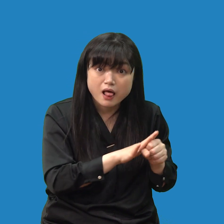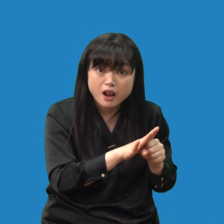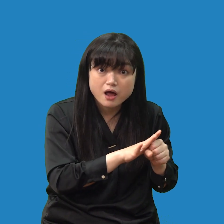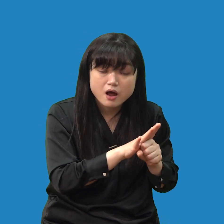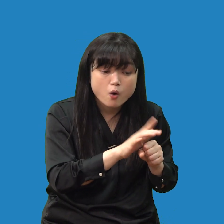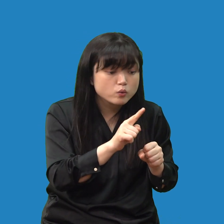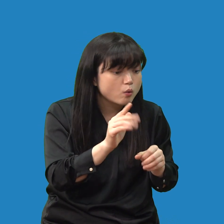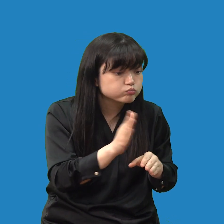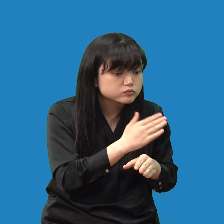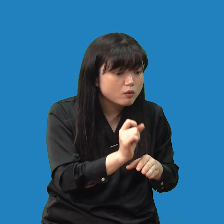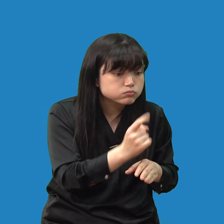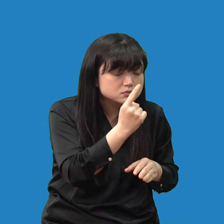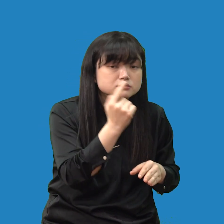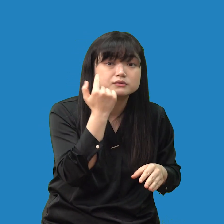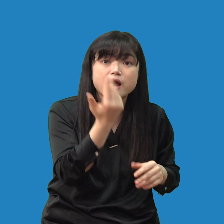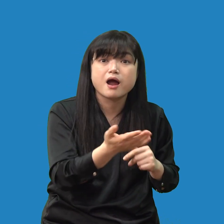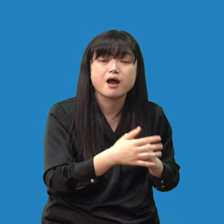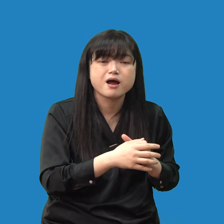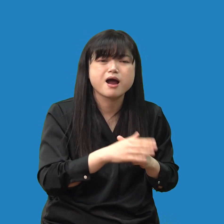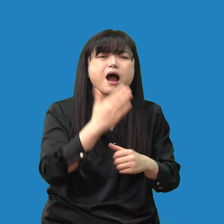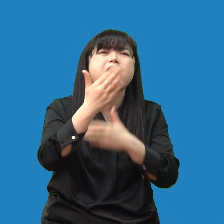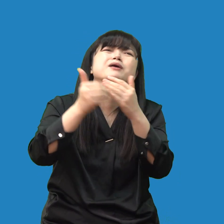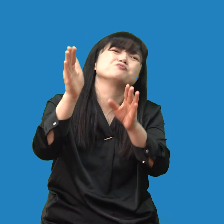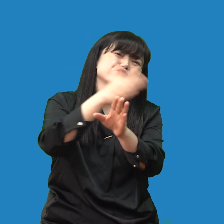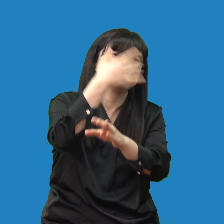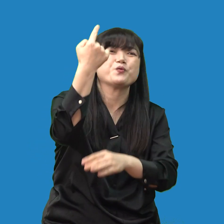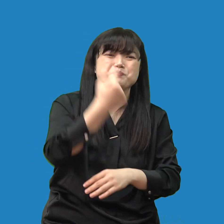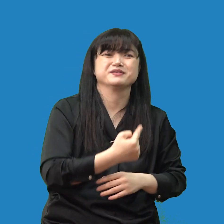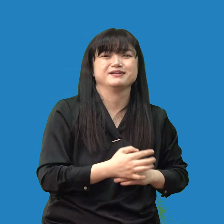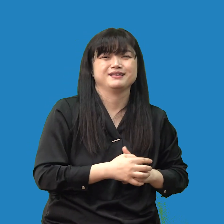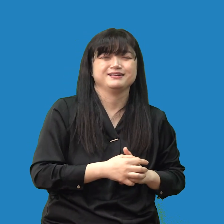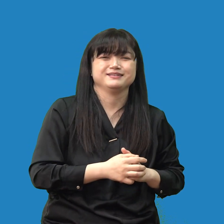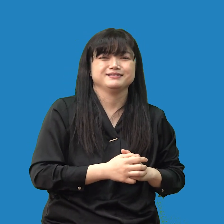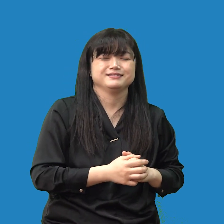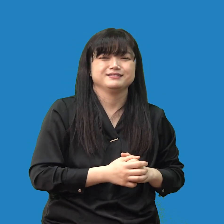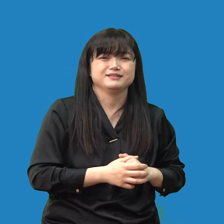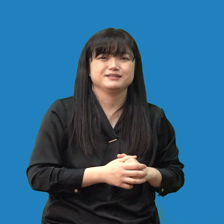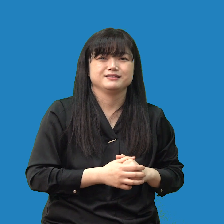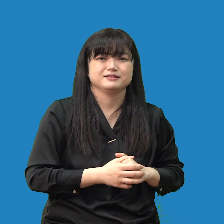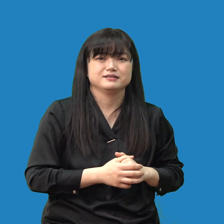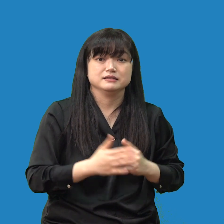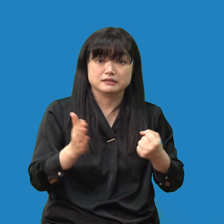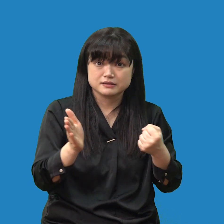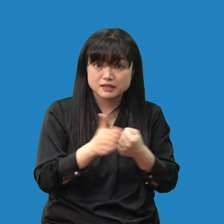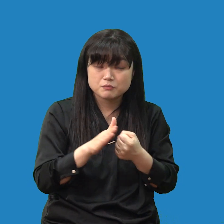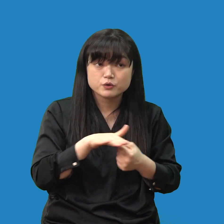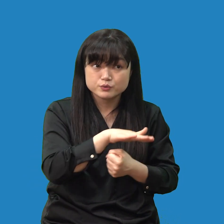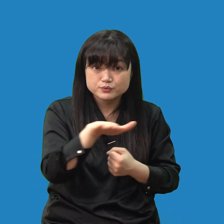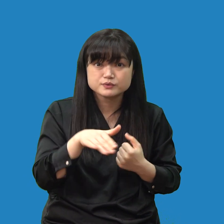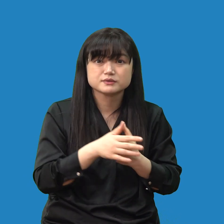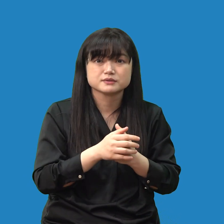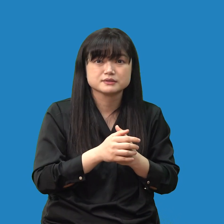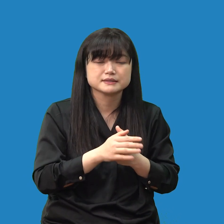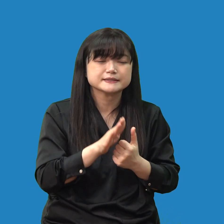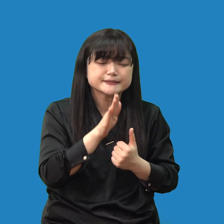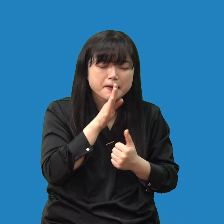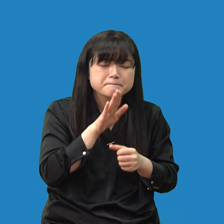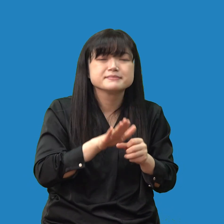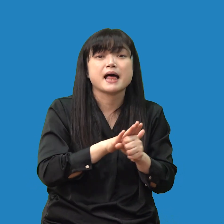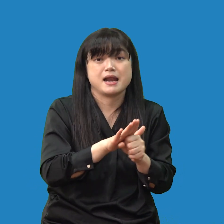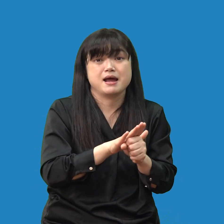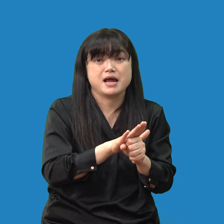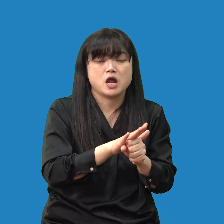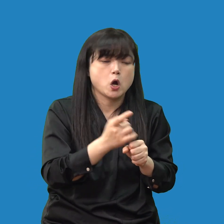사랑은 어디서부터 오는가? 바로 하나님께로부터 나옵니다. 그래서 우리는 이 참된